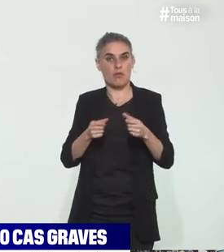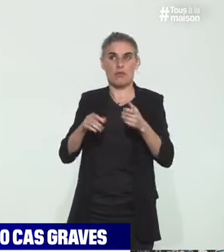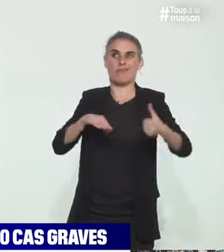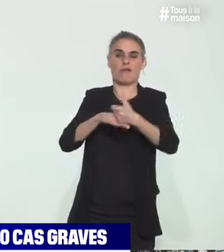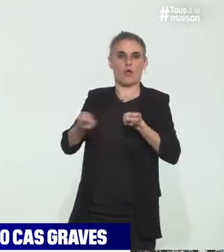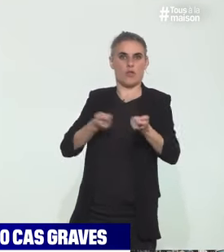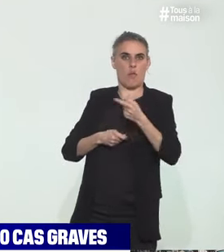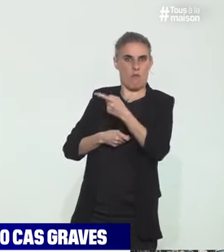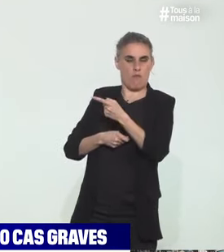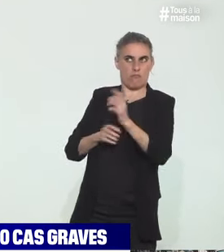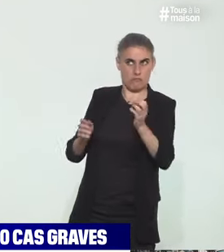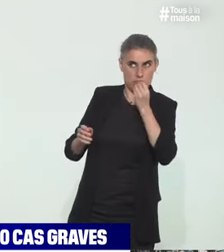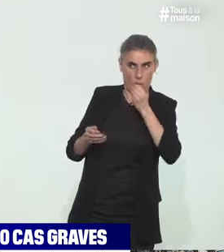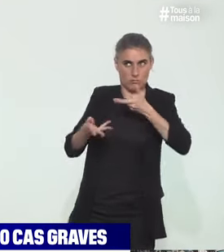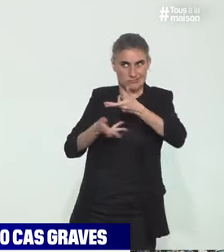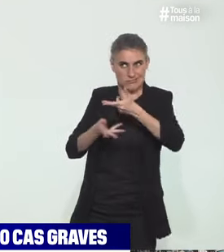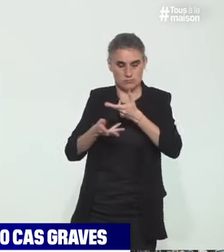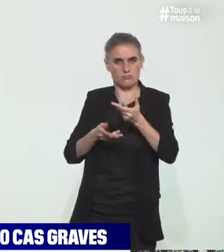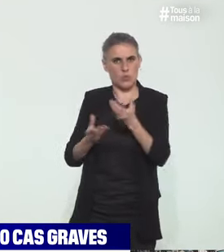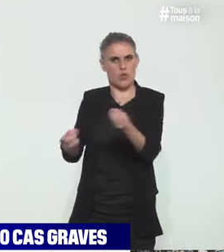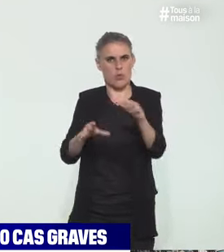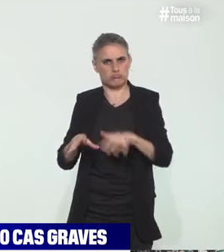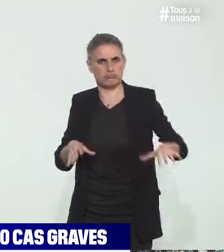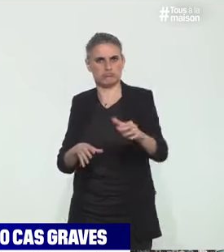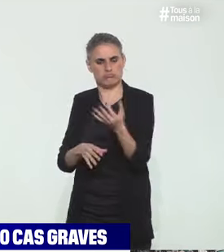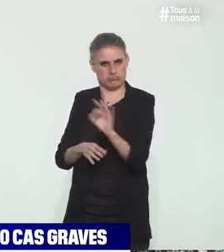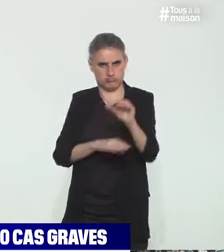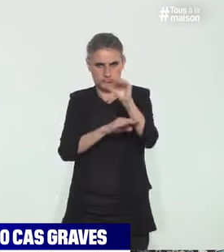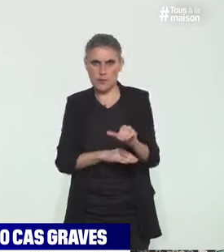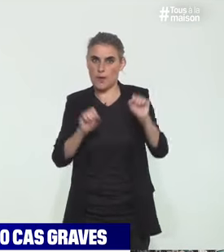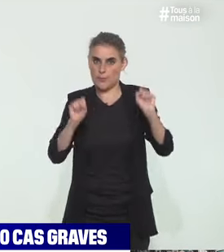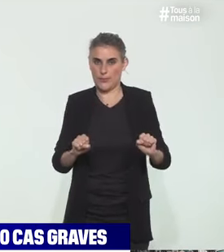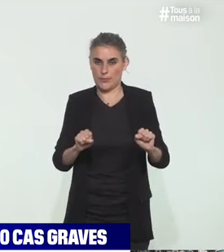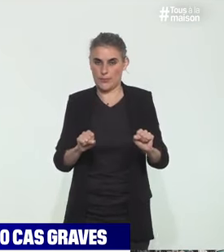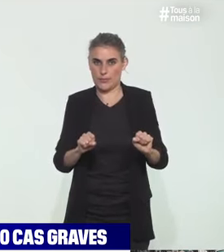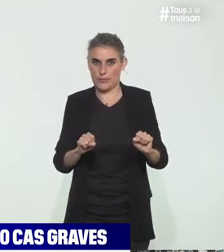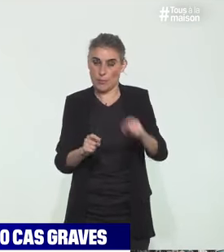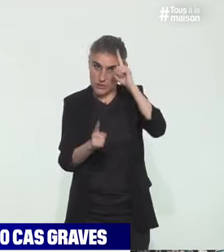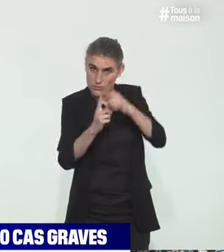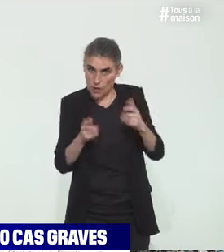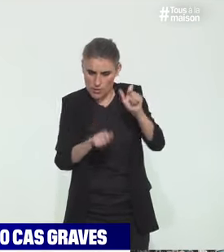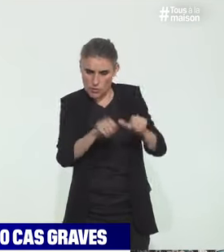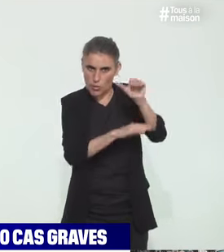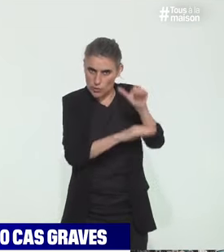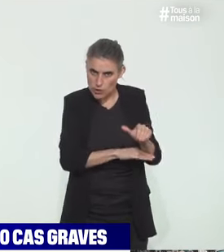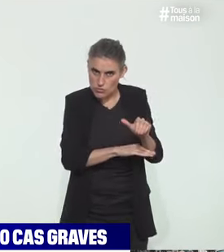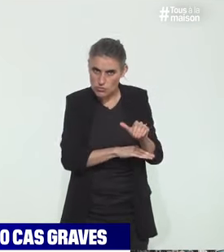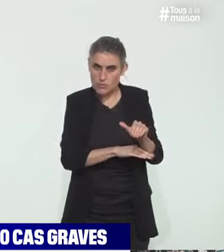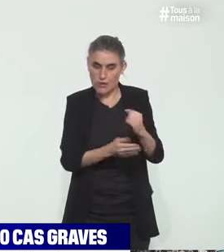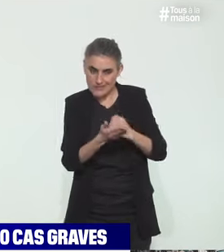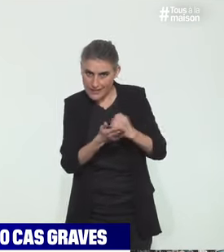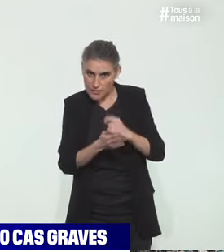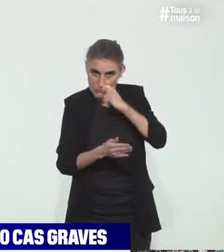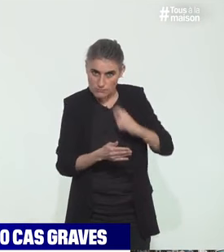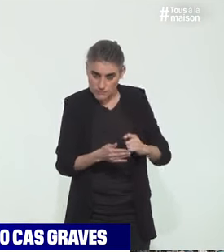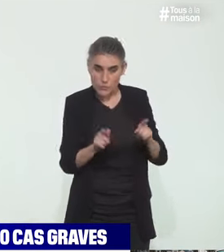la sécurité des Français à partir du 11 mai, c'est-à-dire, pour reprendre les mots du Premier ministre, de protéger les personnes, d'être capable de tester